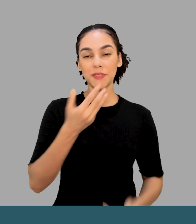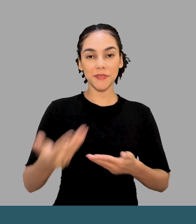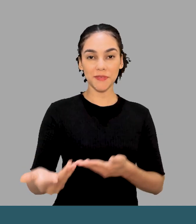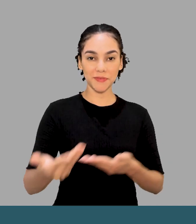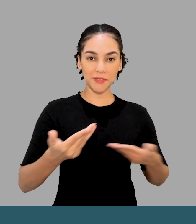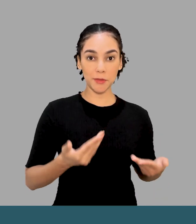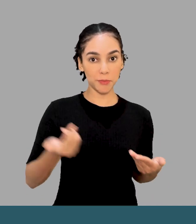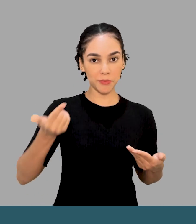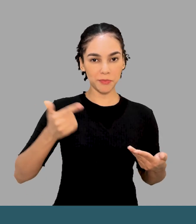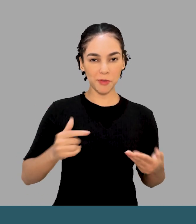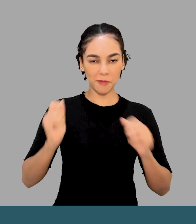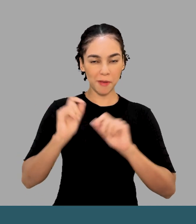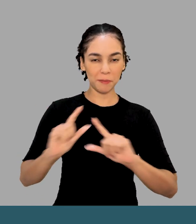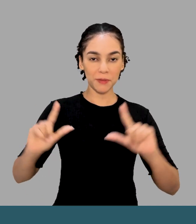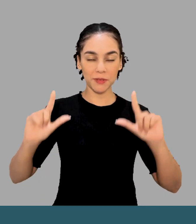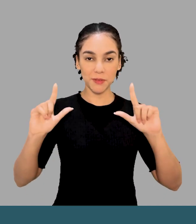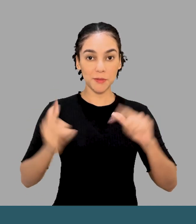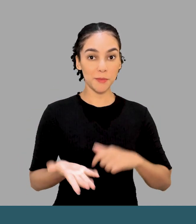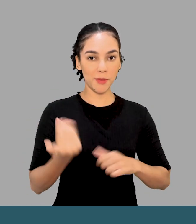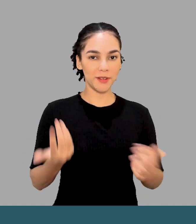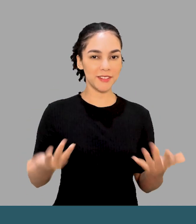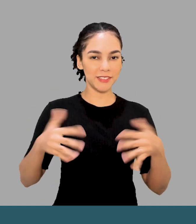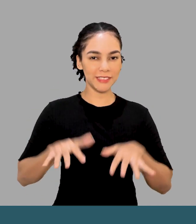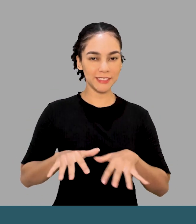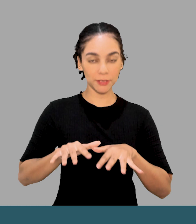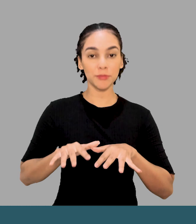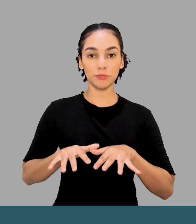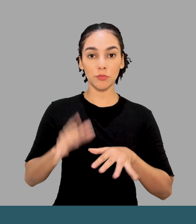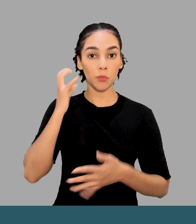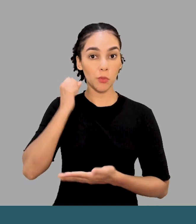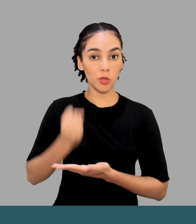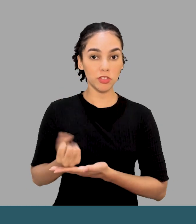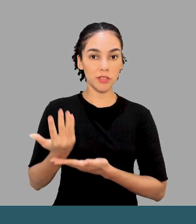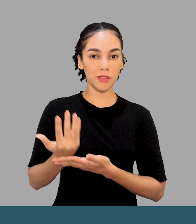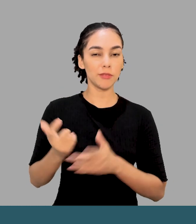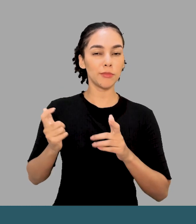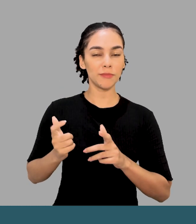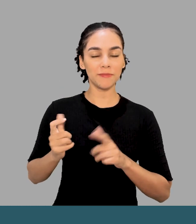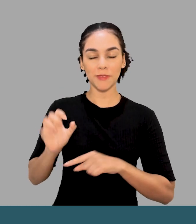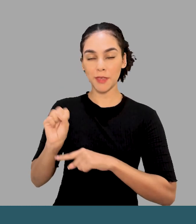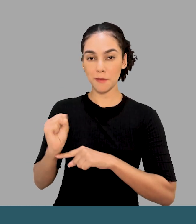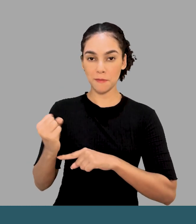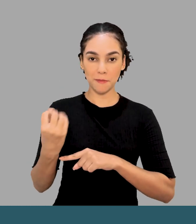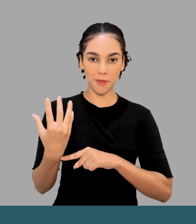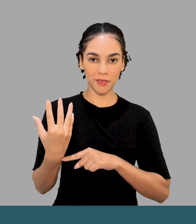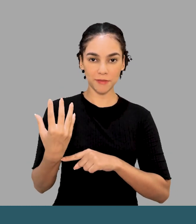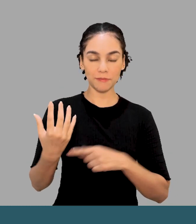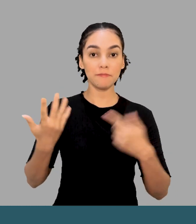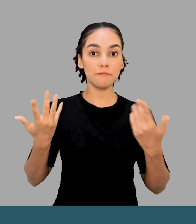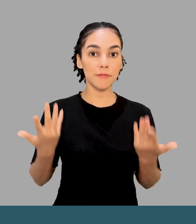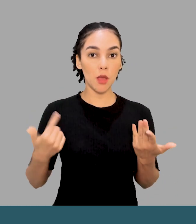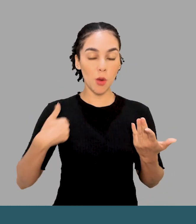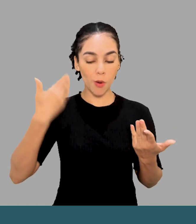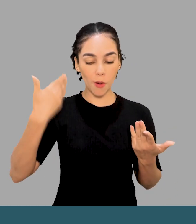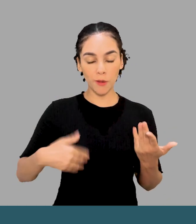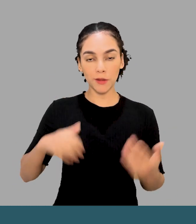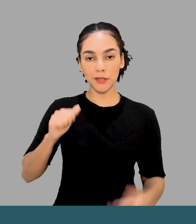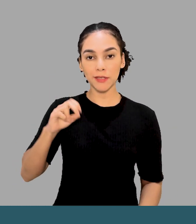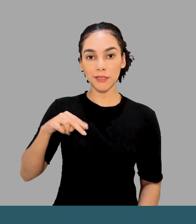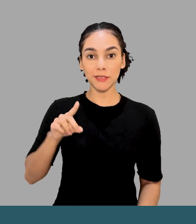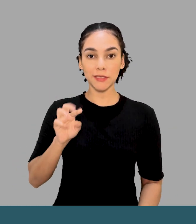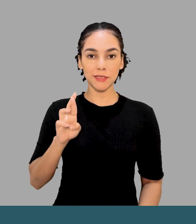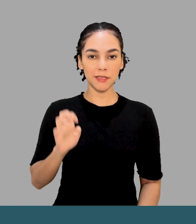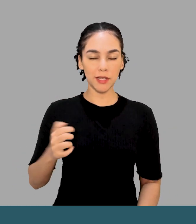Bem-vindos a mais um episódio do Bora Incluir, o podcast da SMPed. Eu sou André Kuckerkorn e estou aqui com vocês